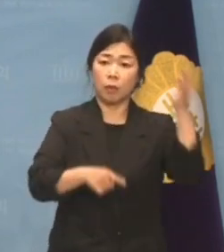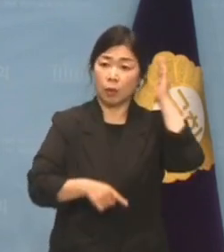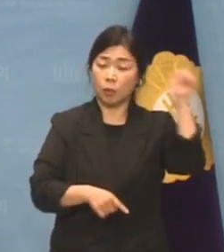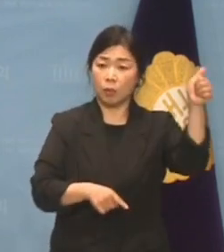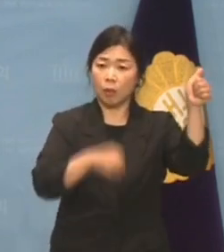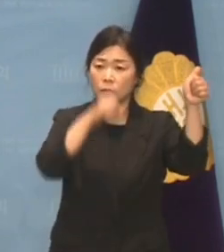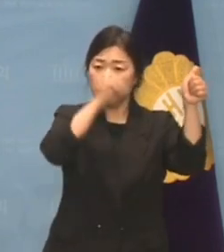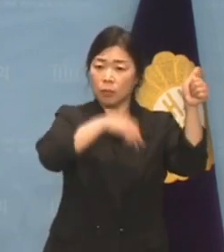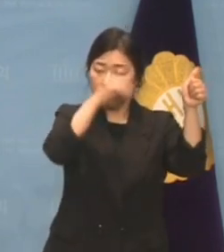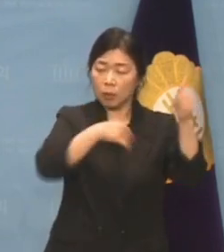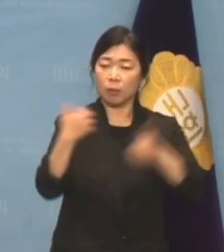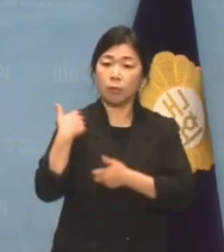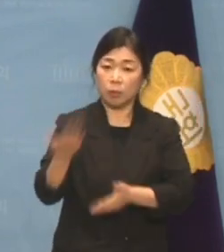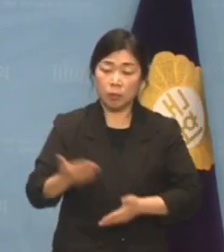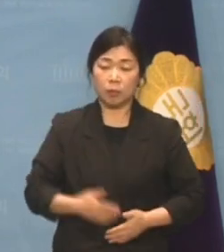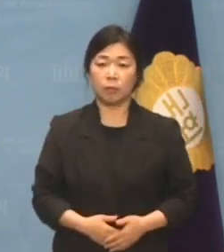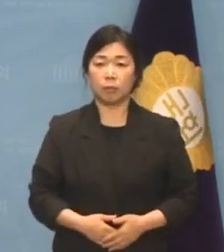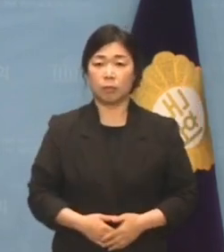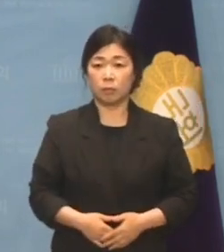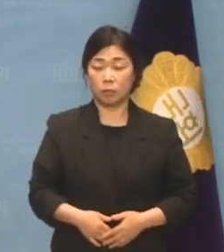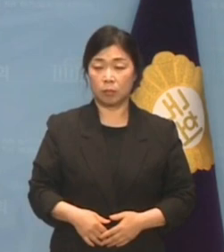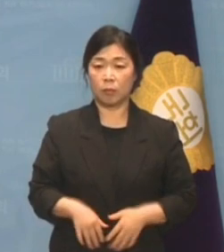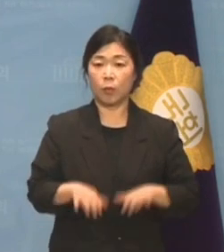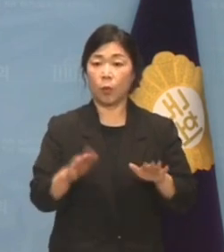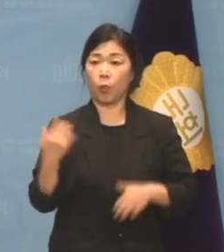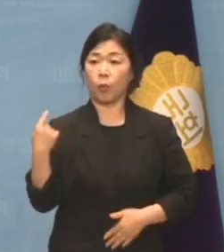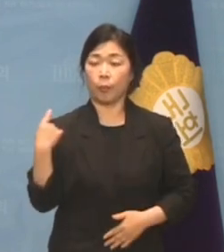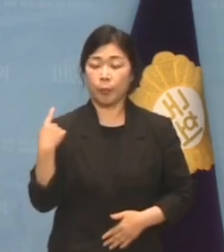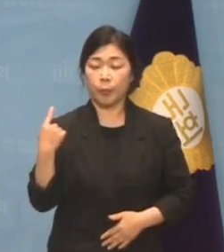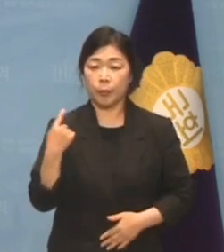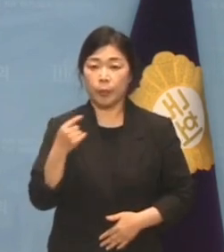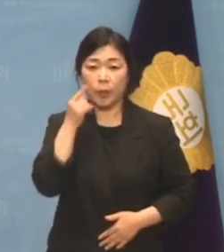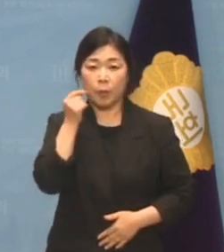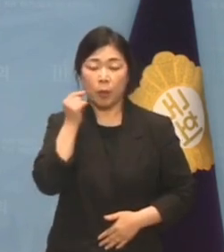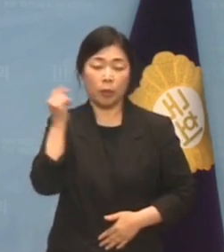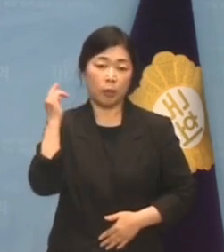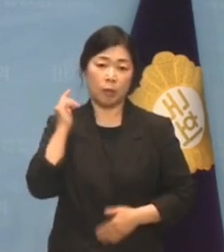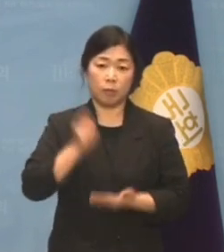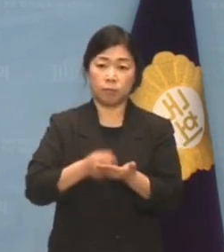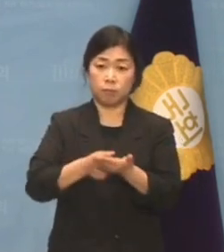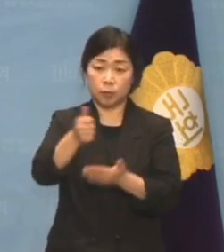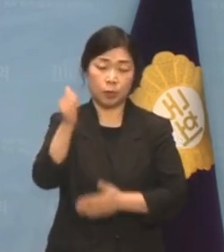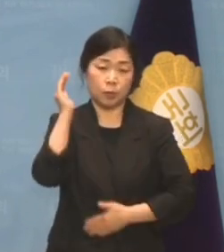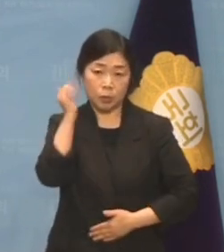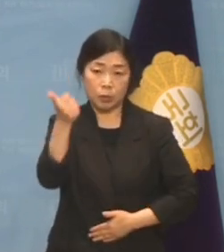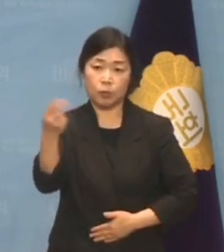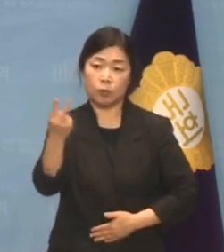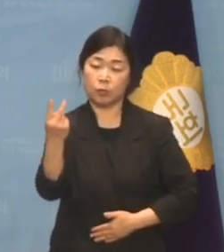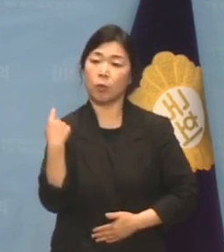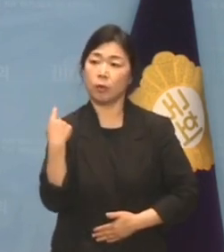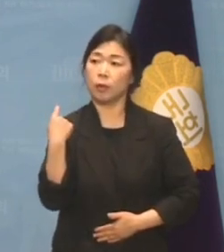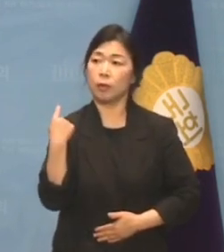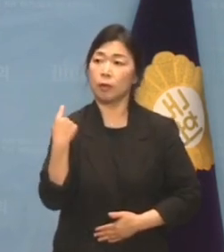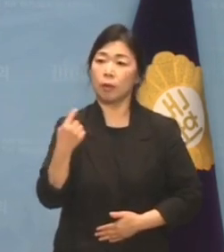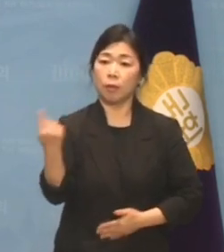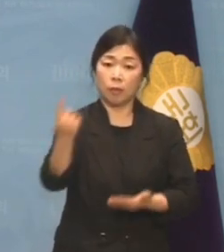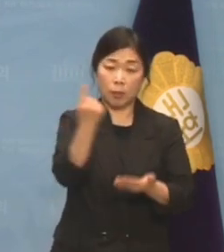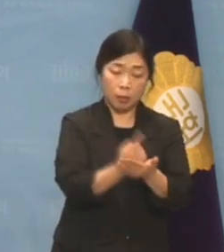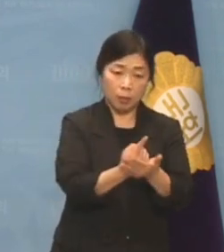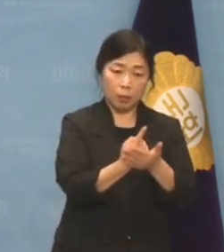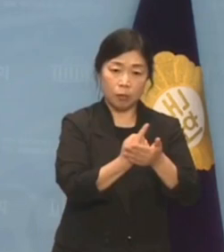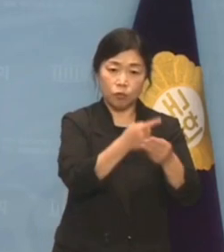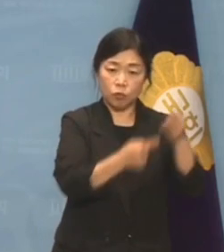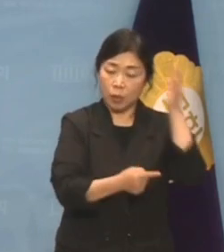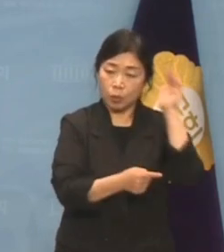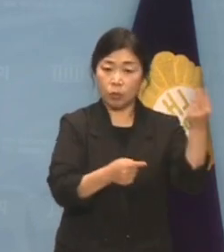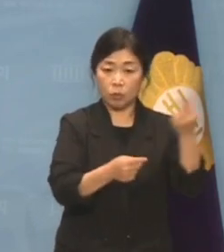5월 7일 대한민국을 방문한 일본 기시다 총리와 윤석열 대통령이 한일 정상회담에서 일본 후쿠시마